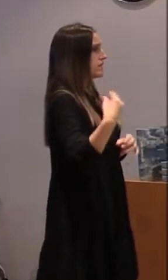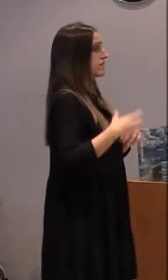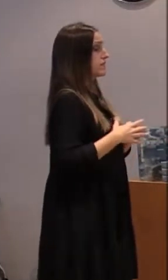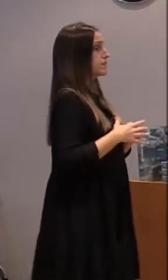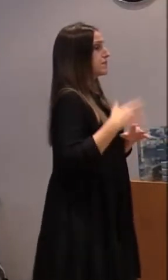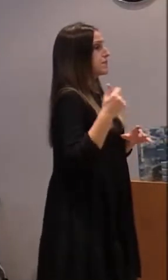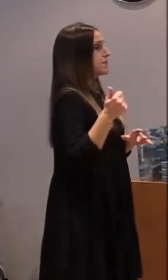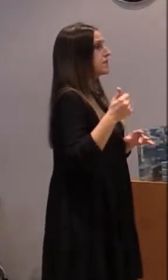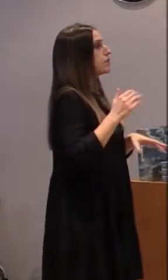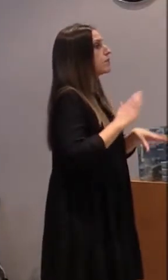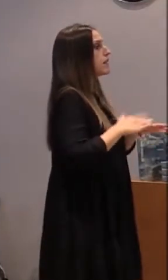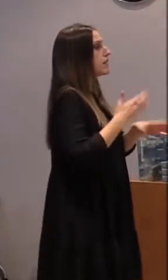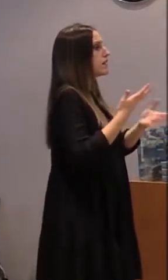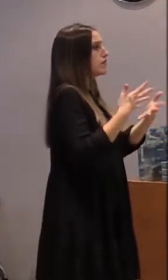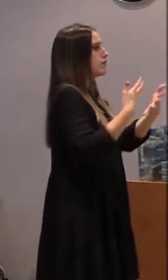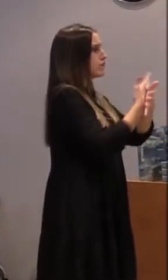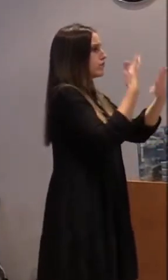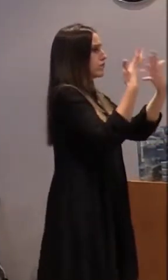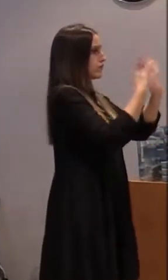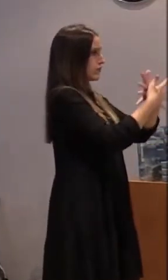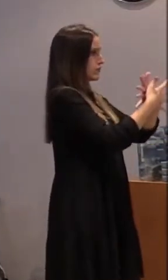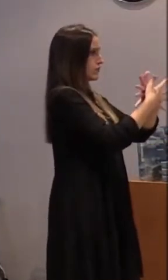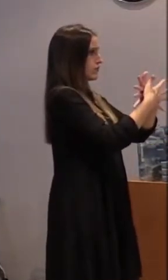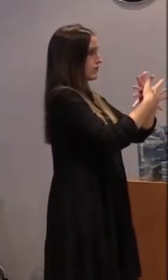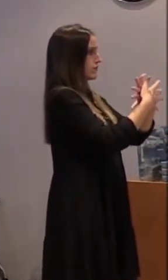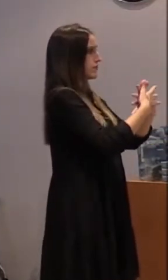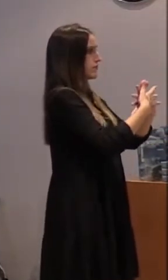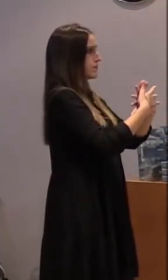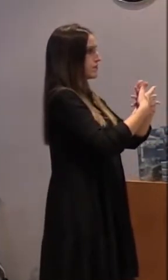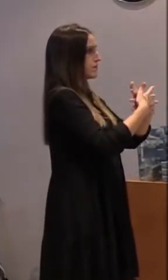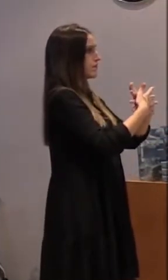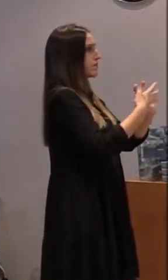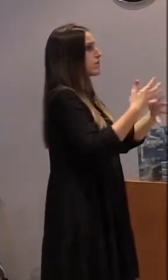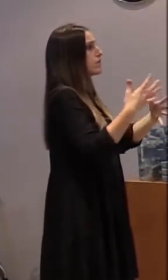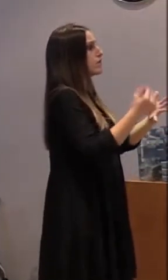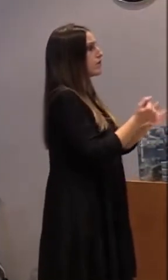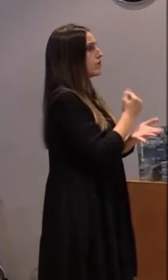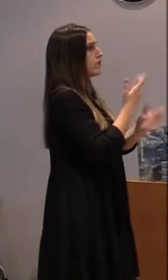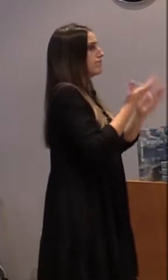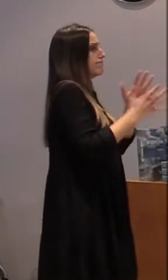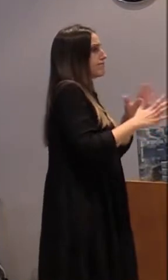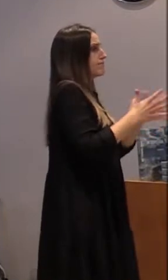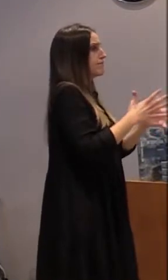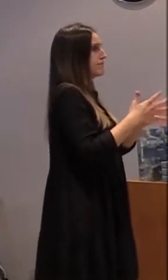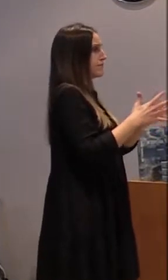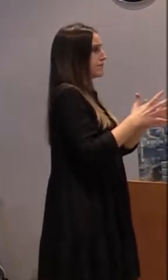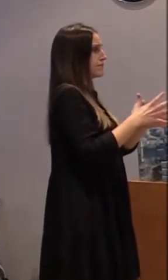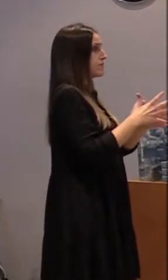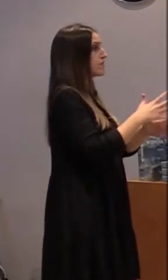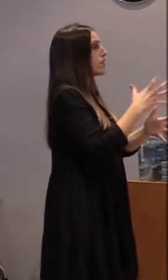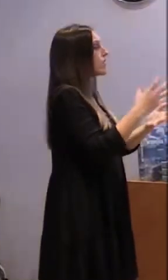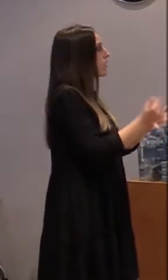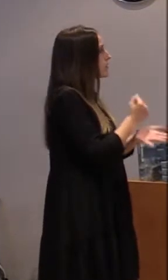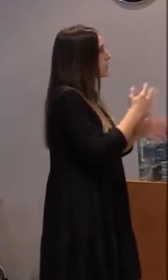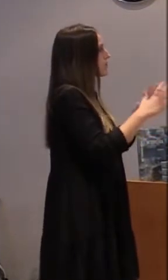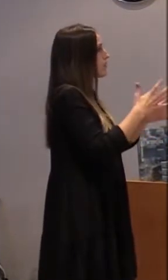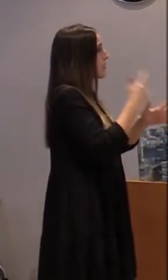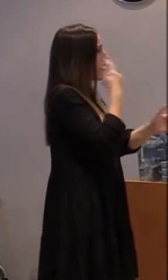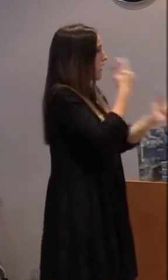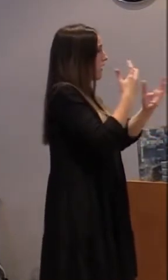para ofrecer esa fusión de las dos cosas. Todos en mayor o menor medida, yo creo que a todos nos gusta el